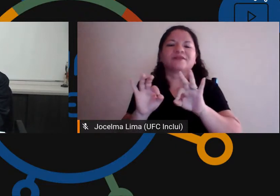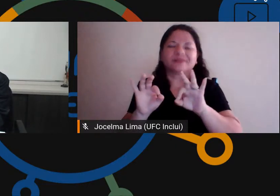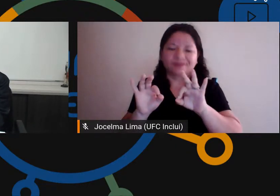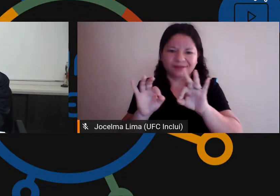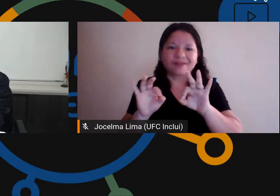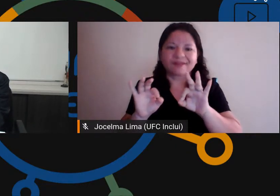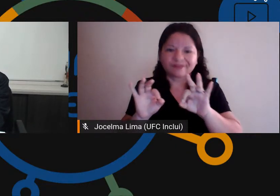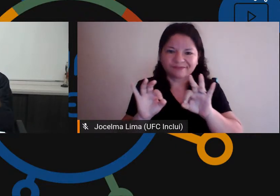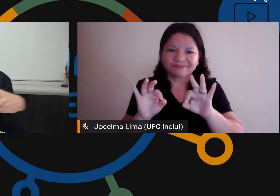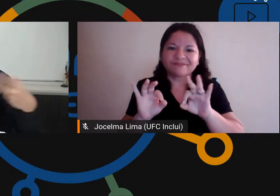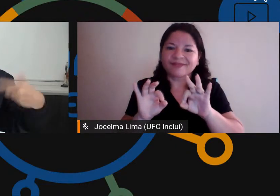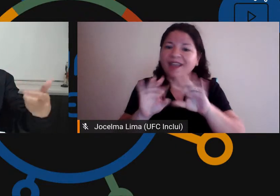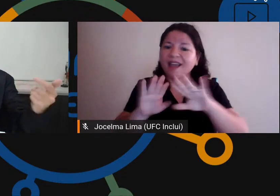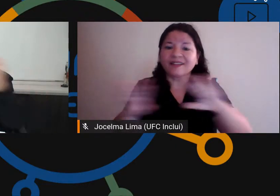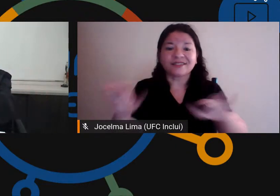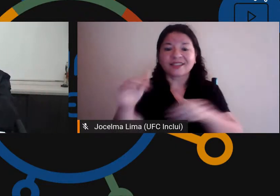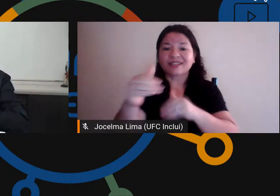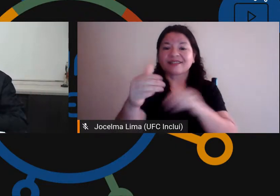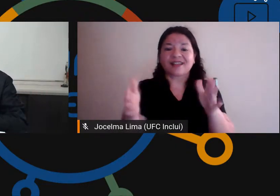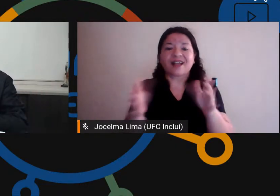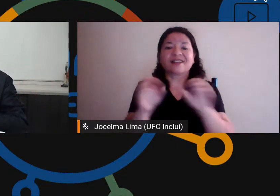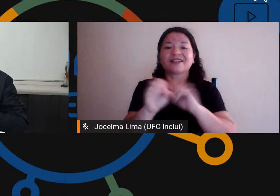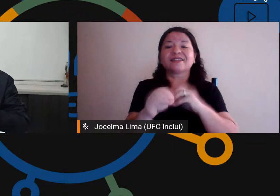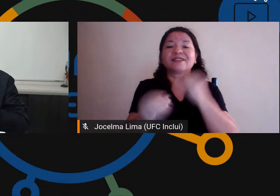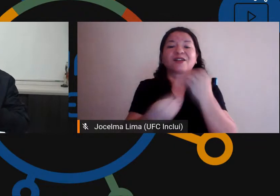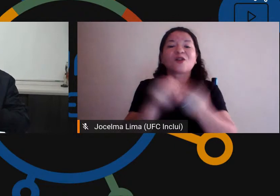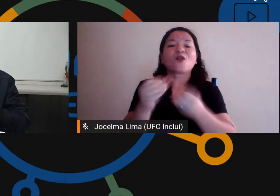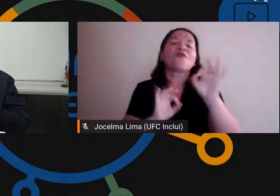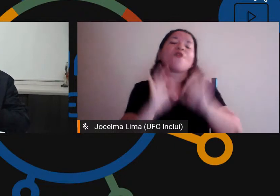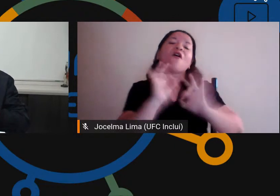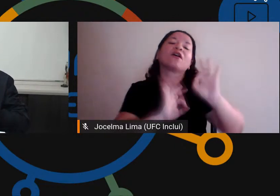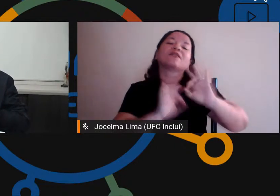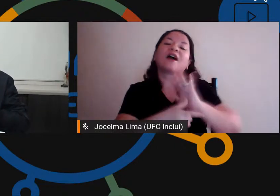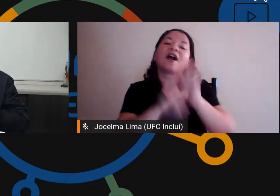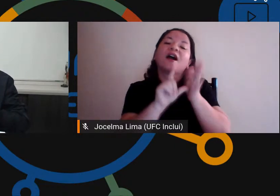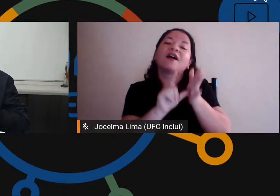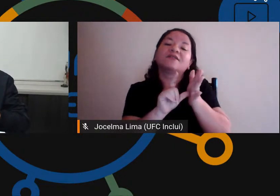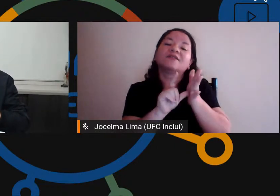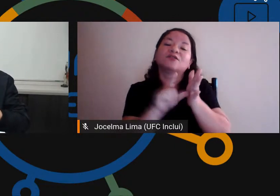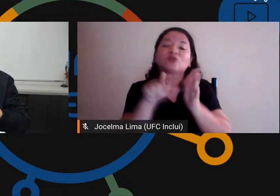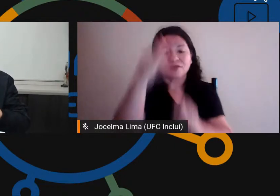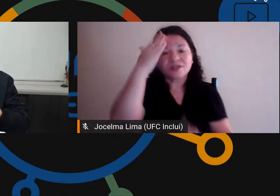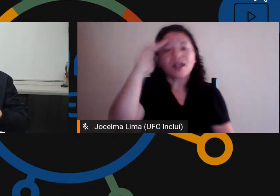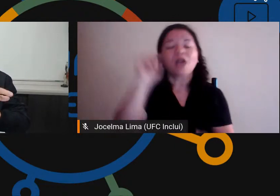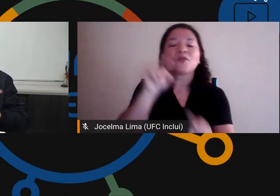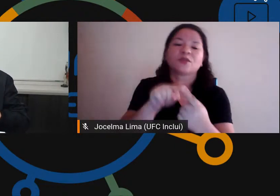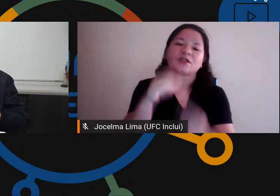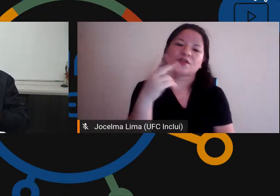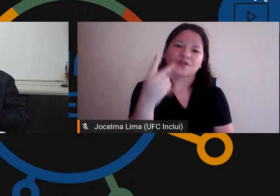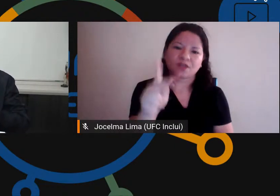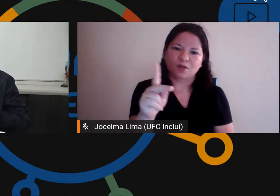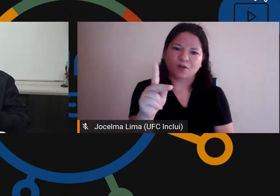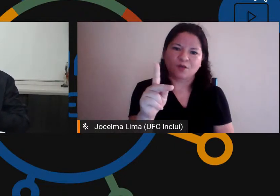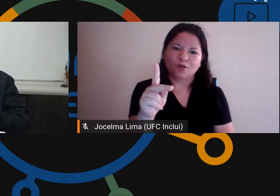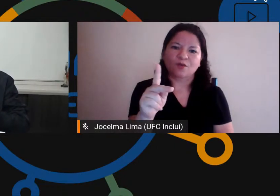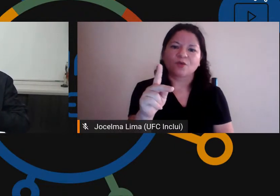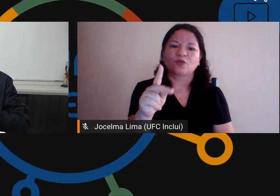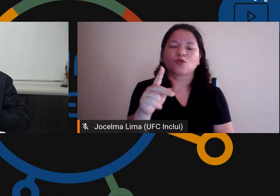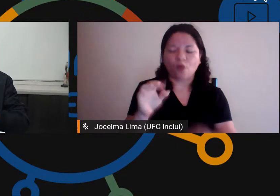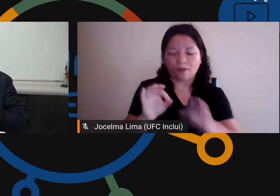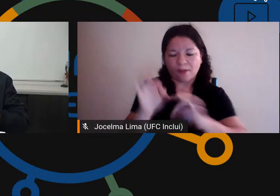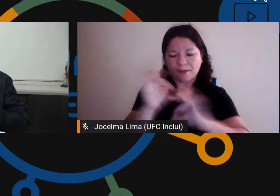Uma aula é assim. Como é que você coleta informação para a aula? Porque você sabe onde você quer chegar. Você fez a leitura de trás para frente para preparar a